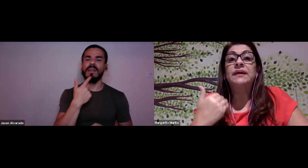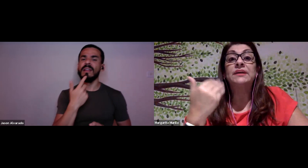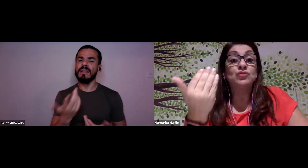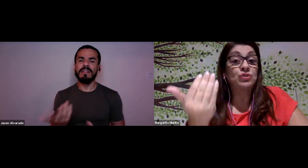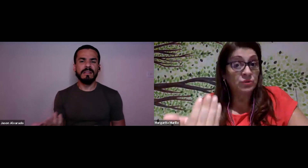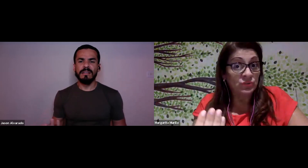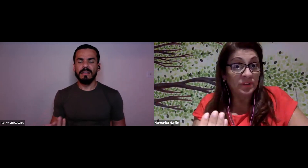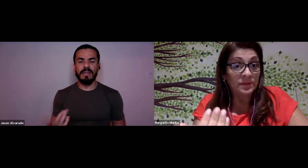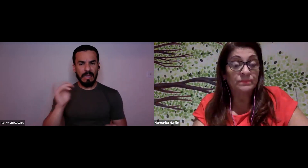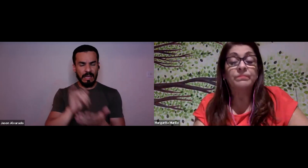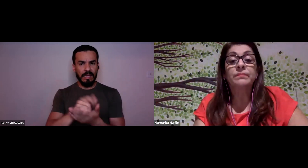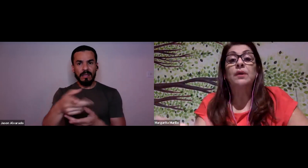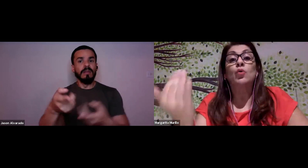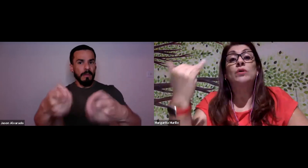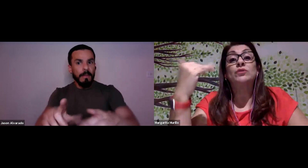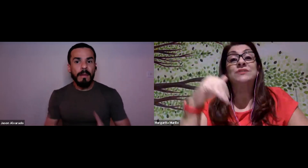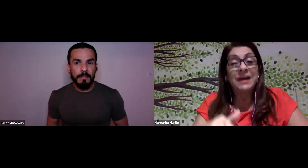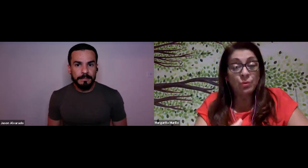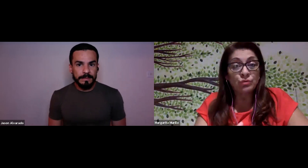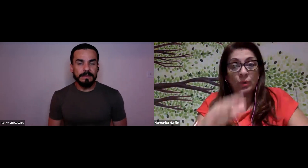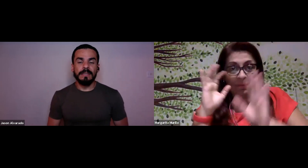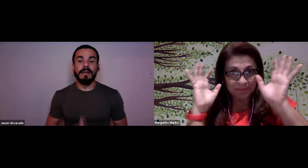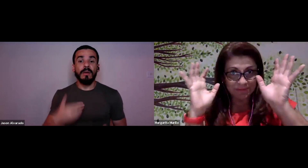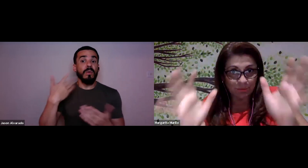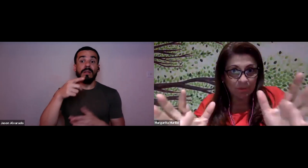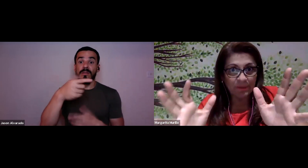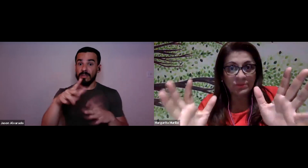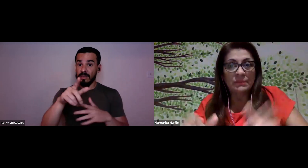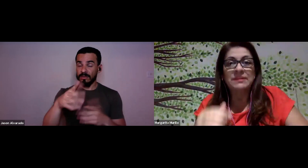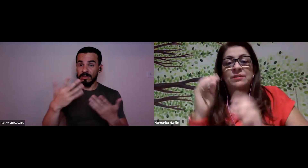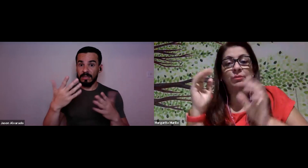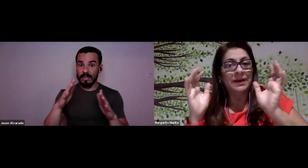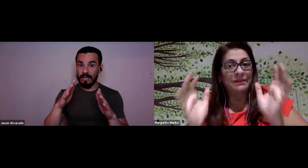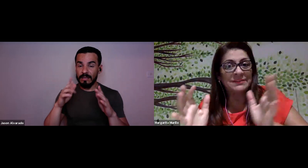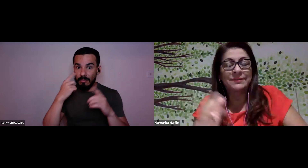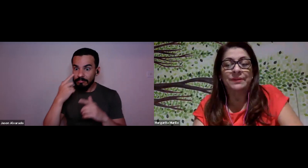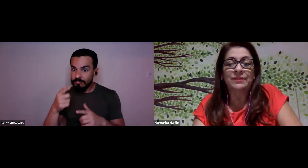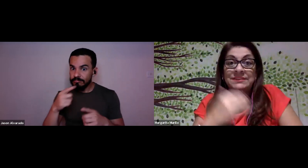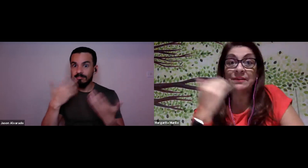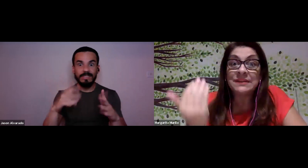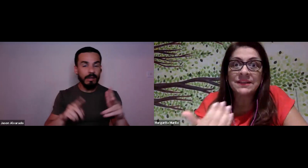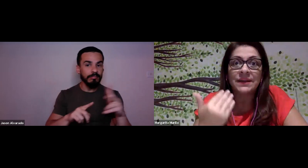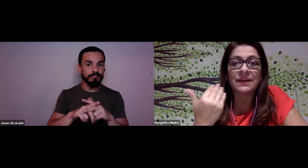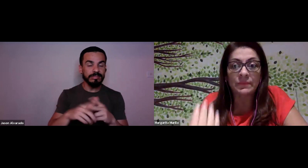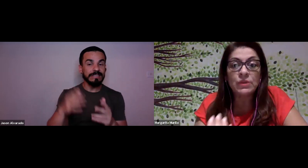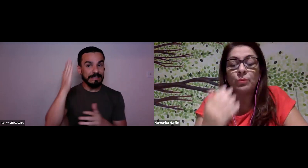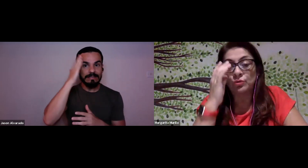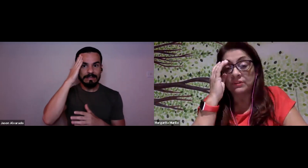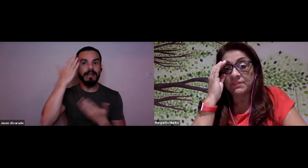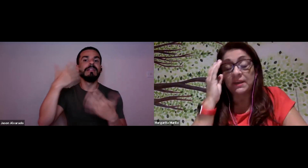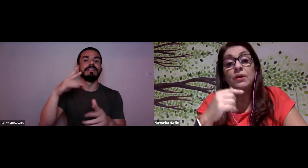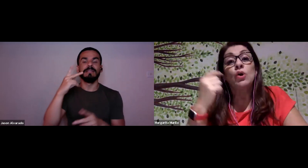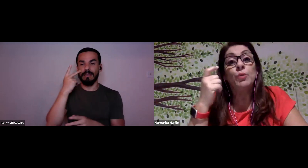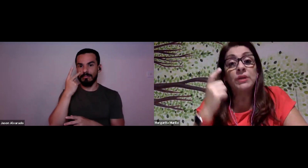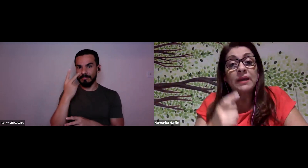esto te va a suceder cuando ya vos lo agarraste con las manos en la masa la agarraste verdad ya sabes que que ha habido